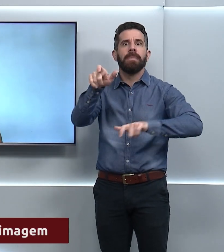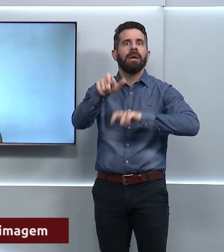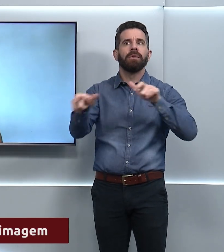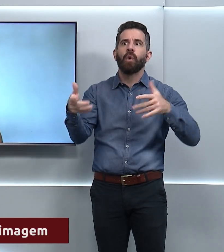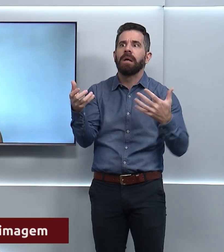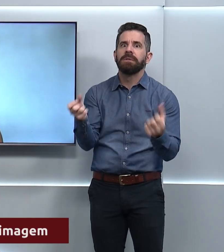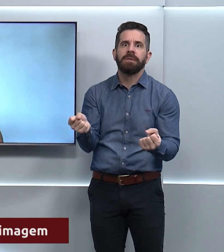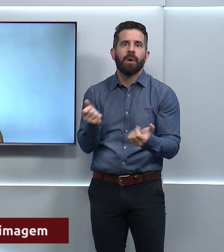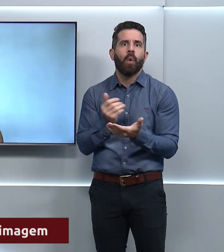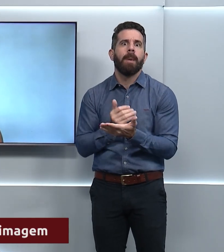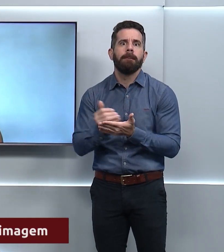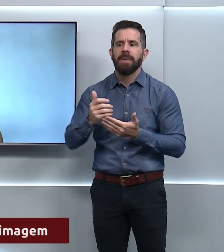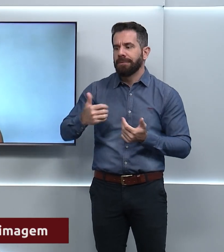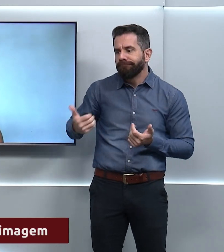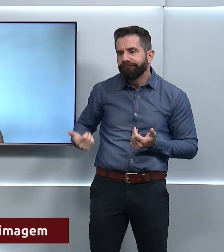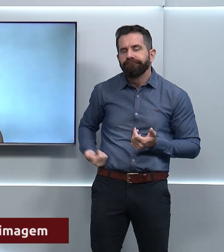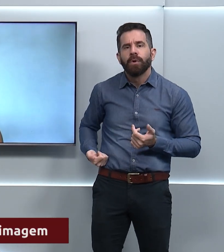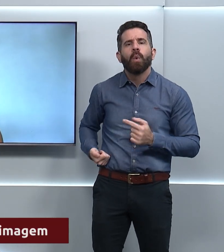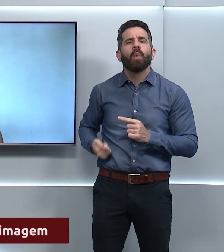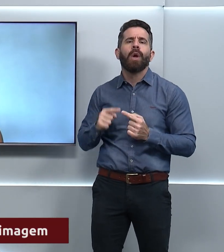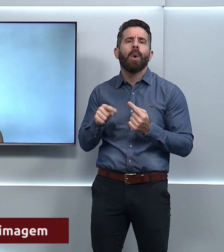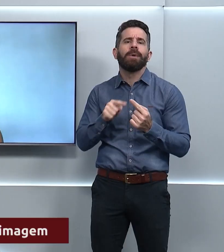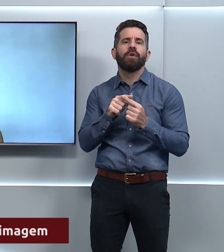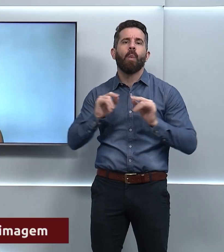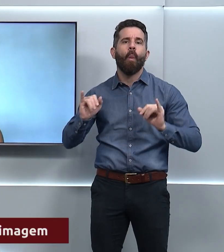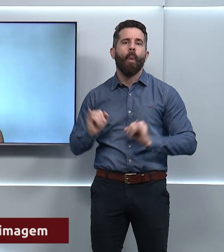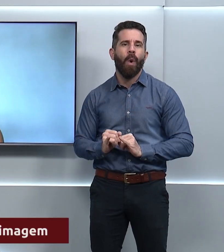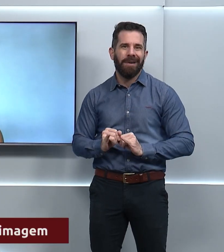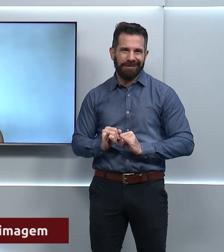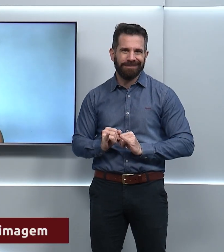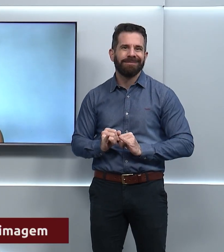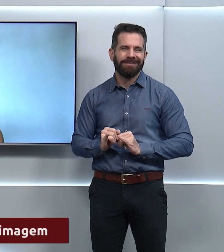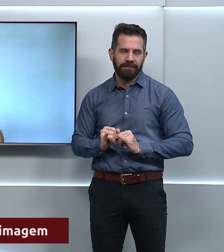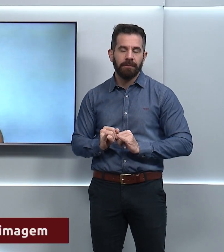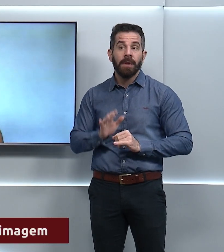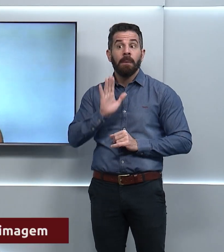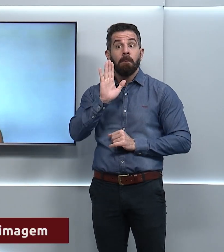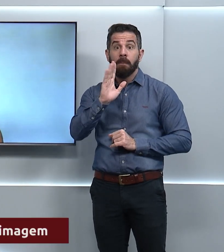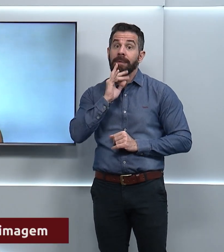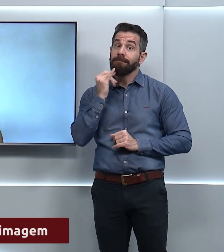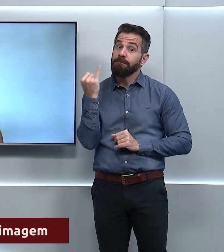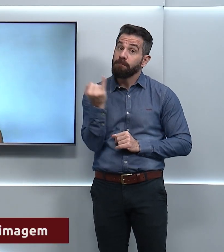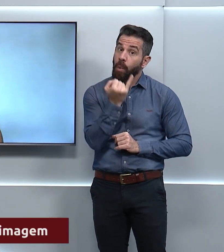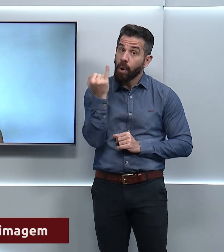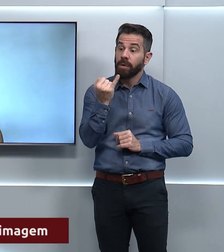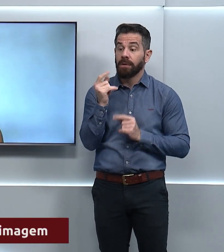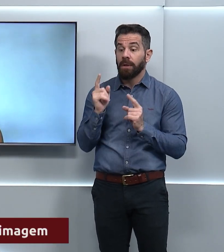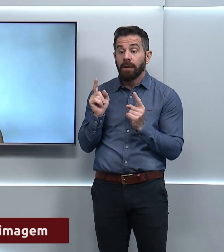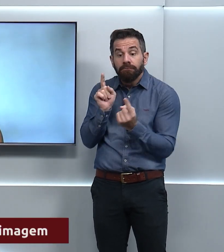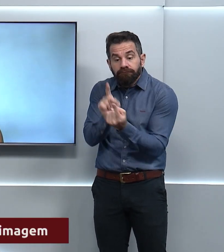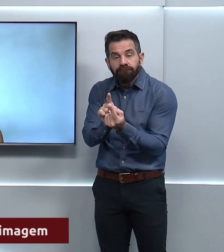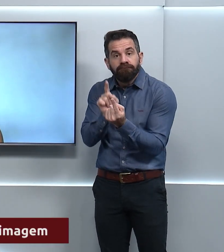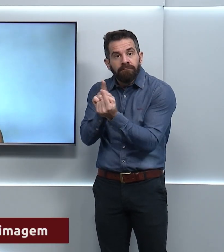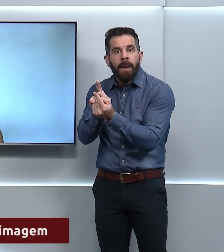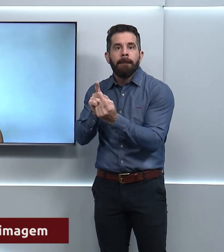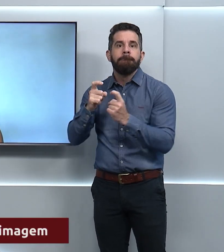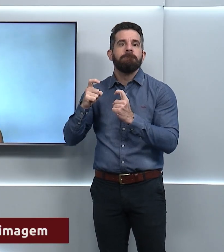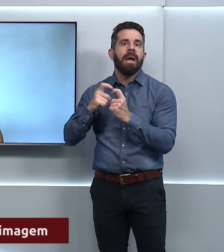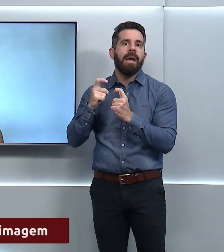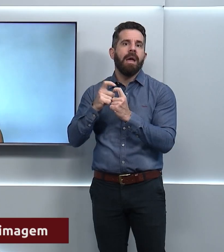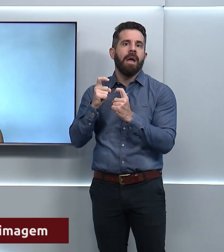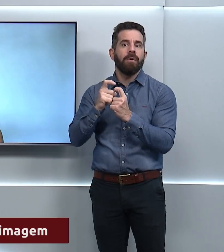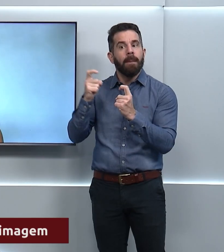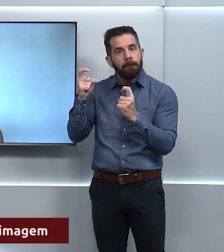essas canetas para emagrecer, mas é importante que essas pessoas sigam orientações médicas, que elas